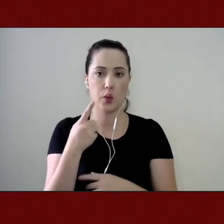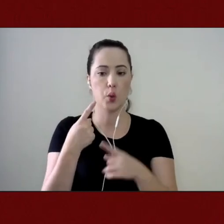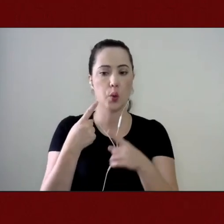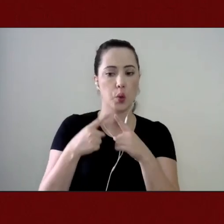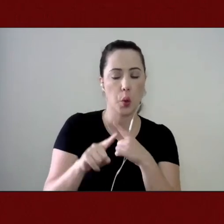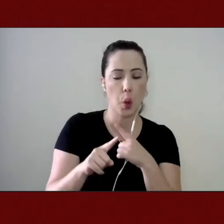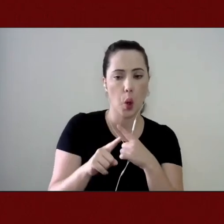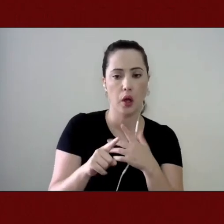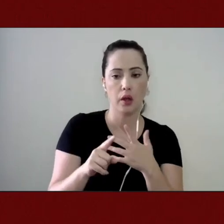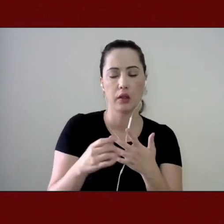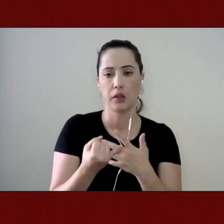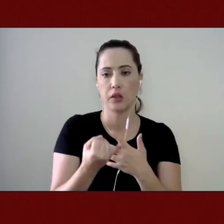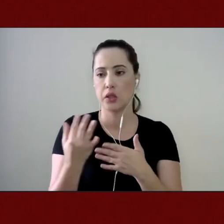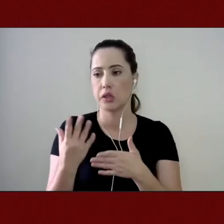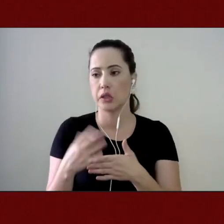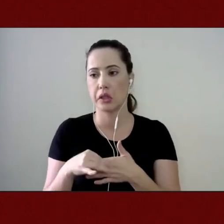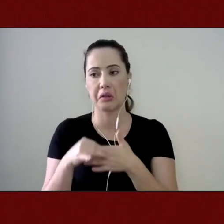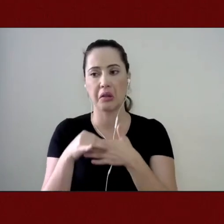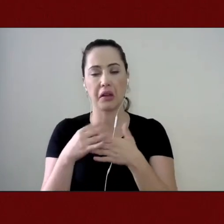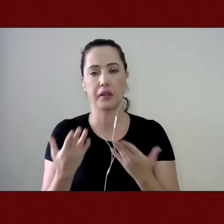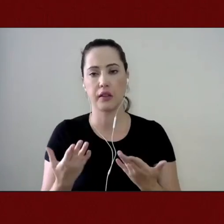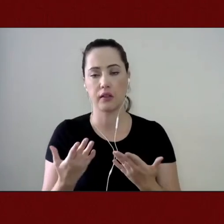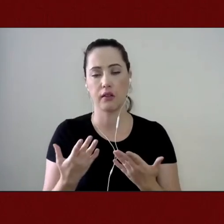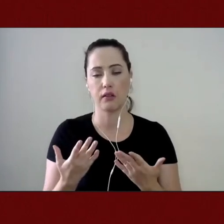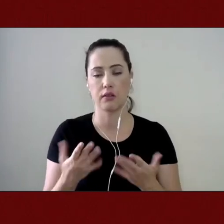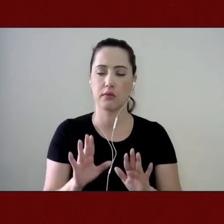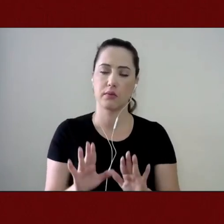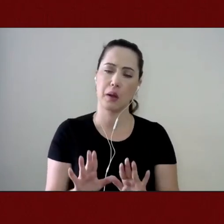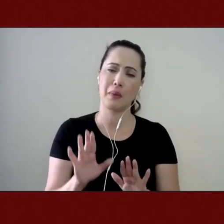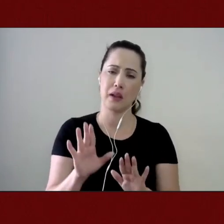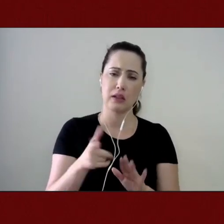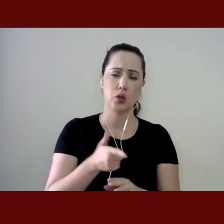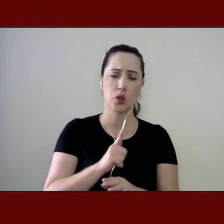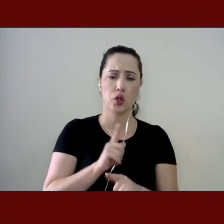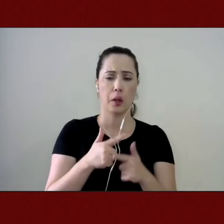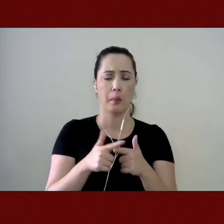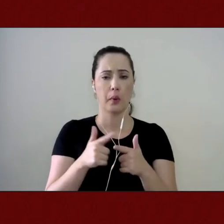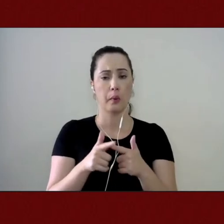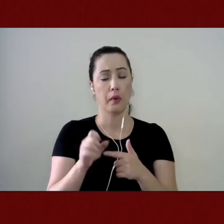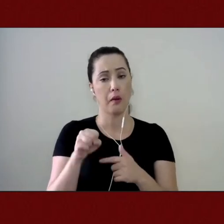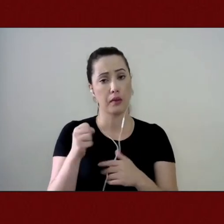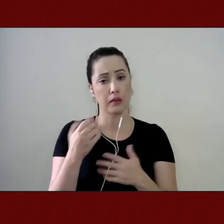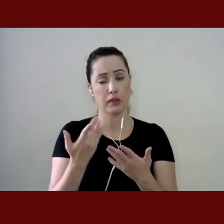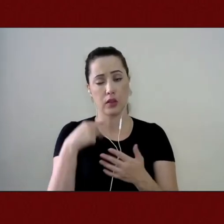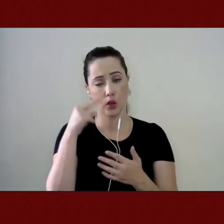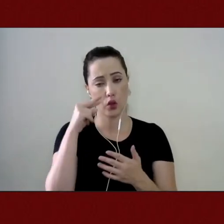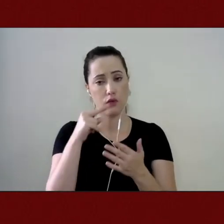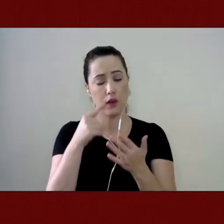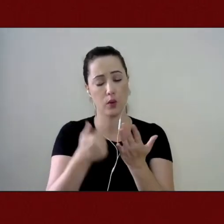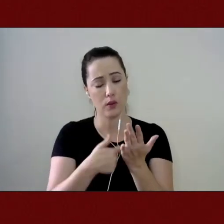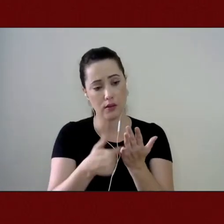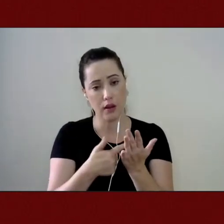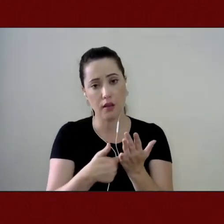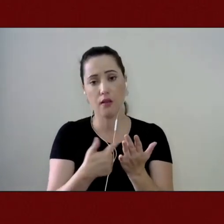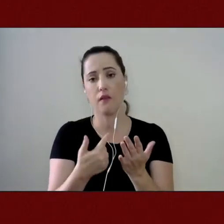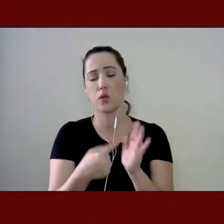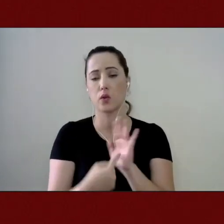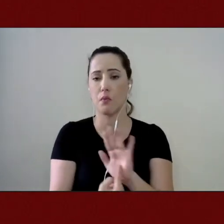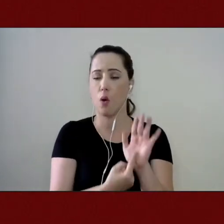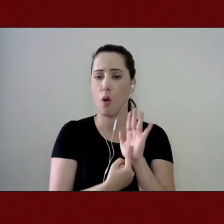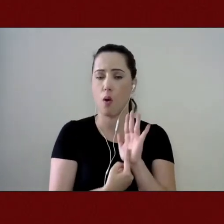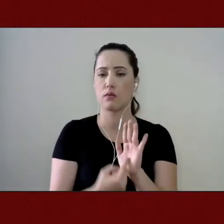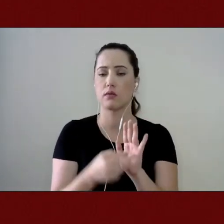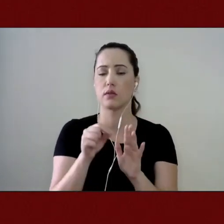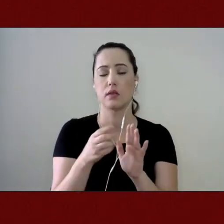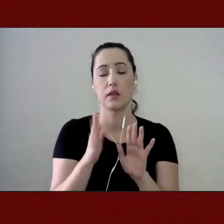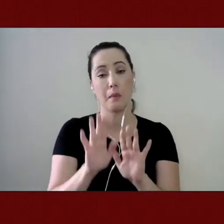né? As tensões e as histórias, as trajetórias, biografias estão aí para comprovar,